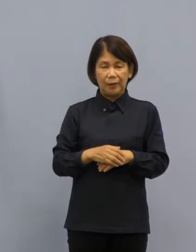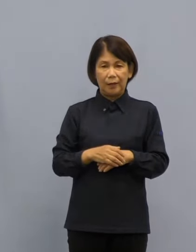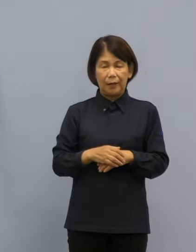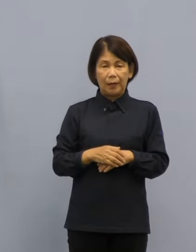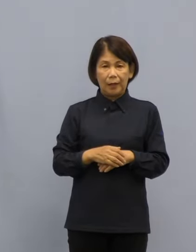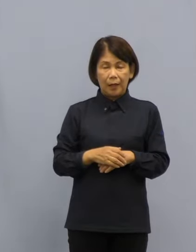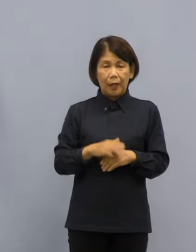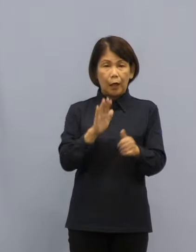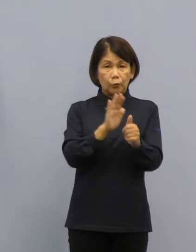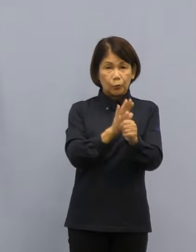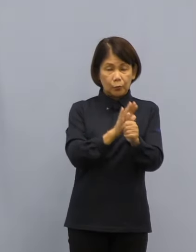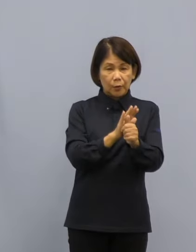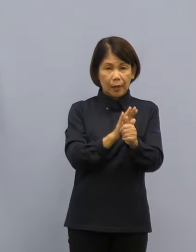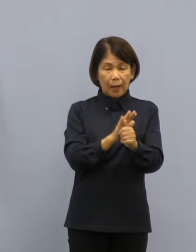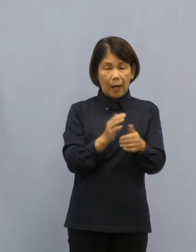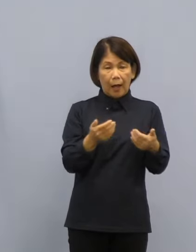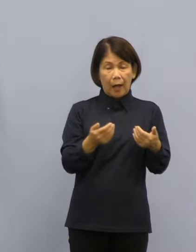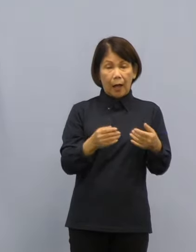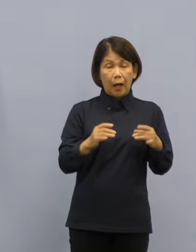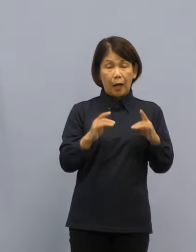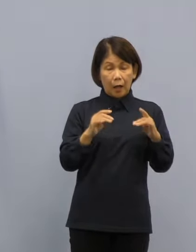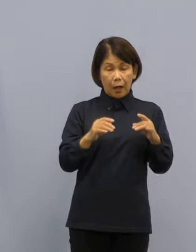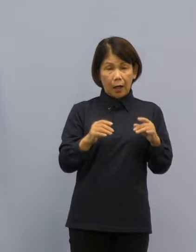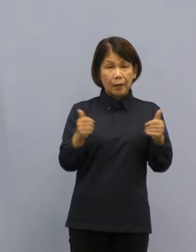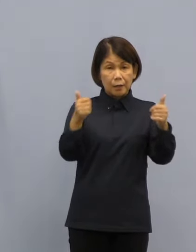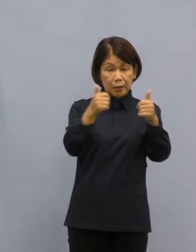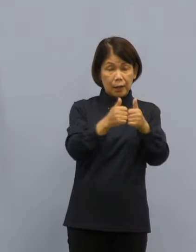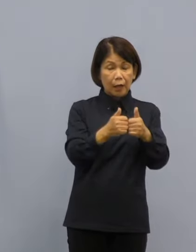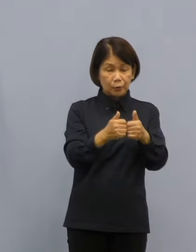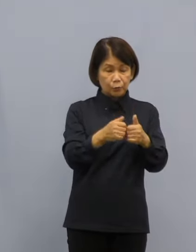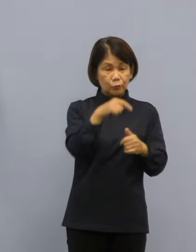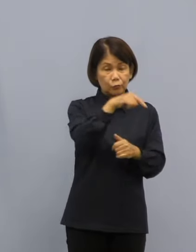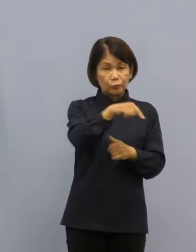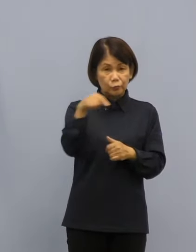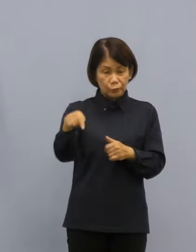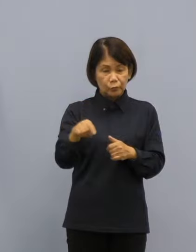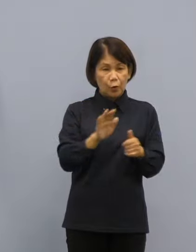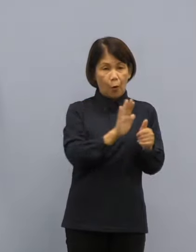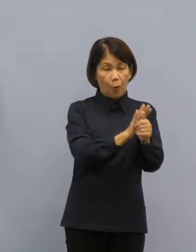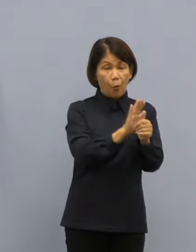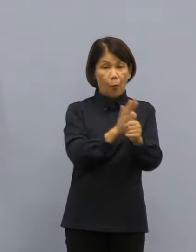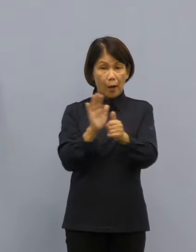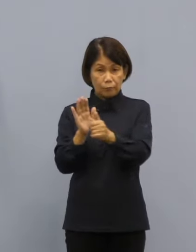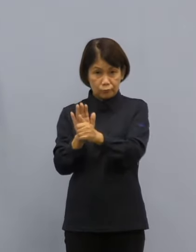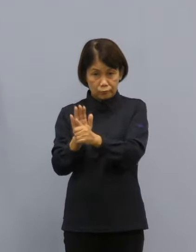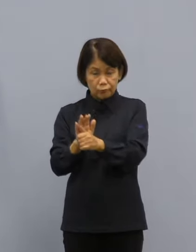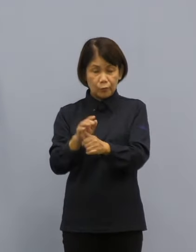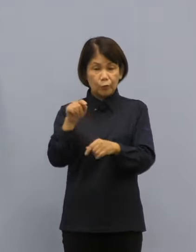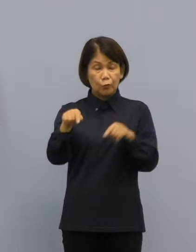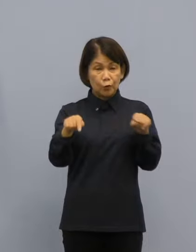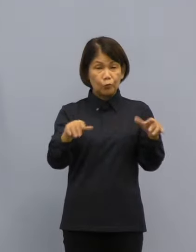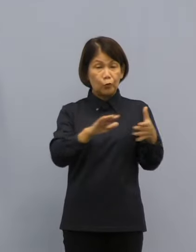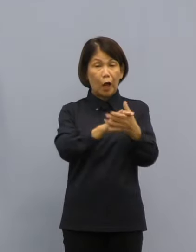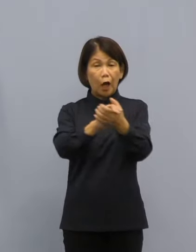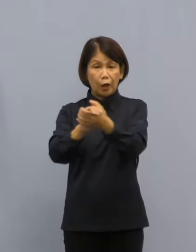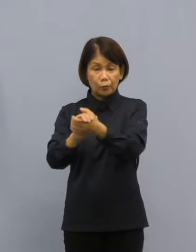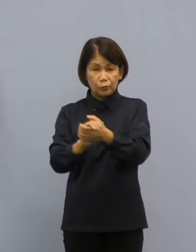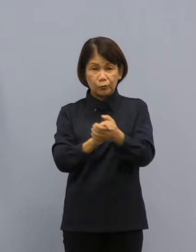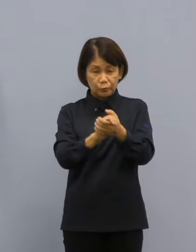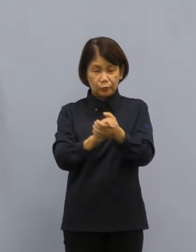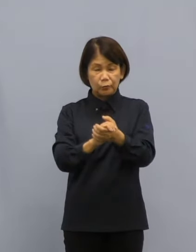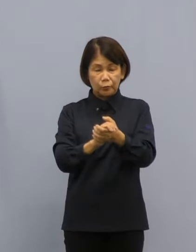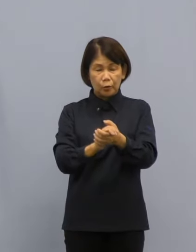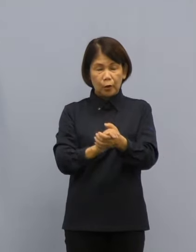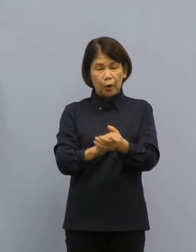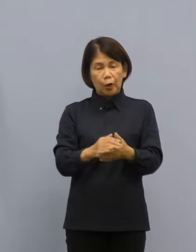両チームの方々も非常に入り混じって応援してて非常に仲良くされているように思いますのでそういった方々でまた街